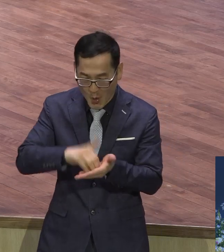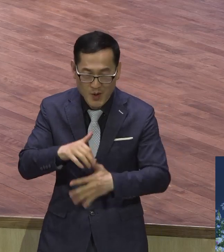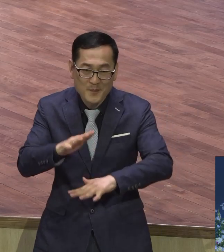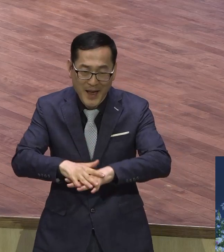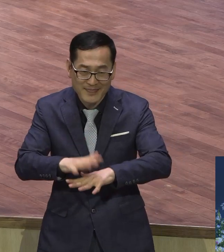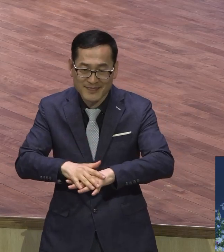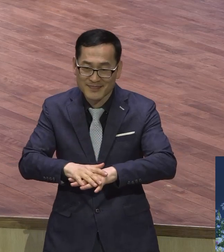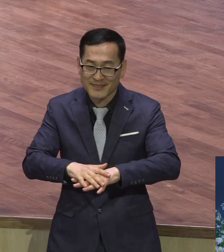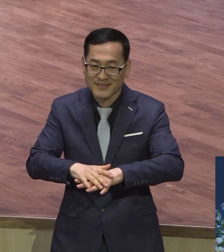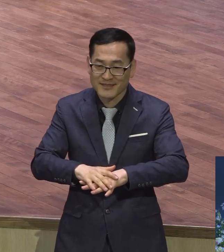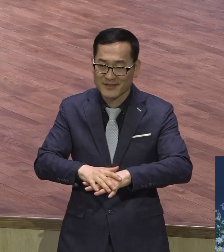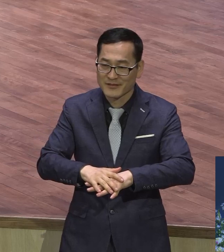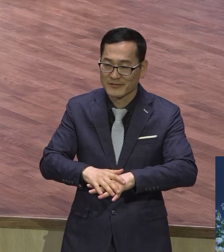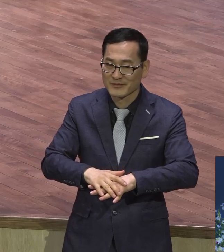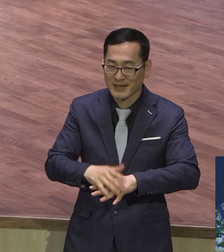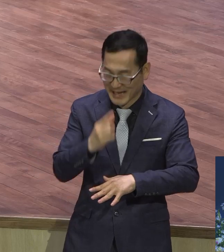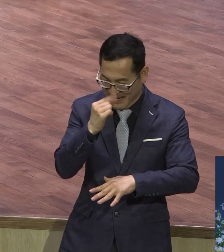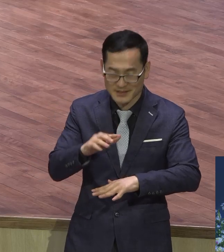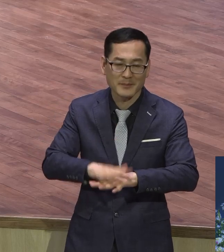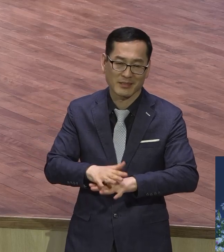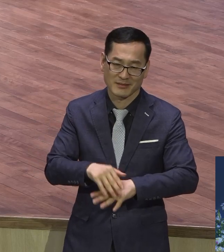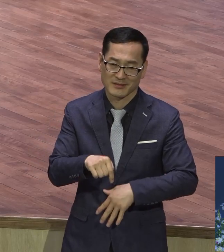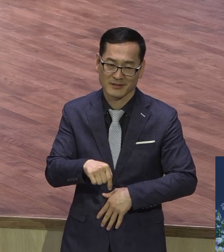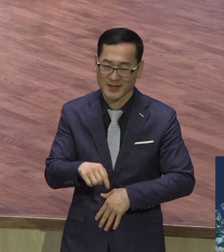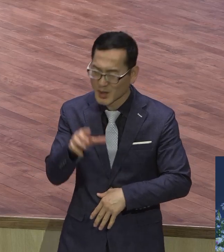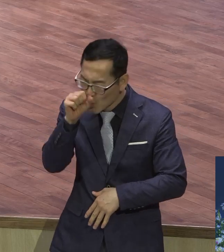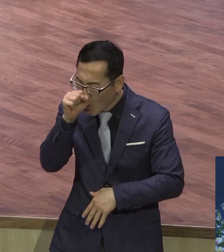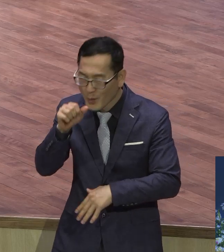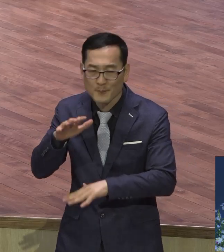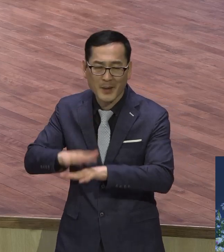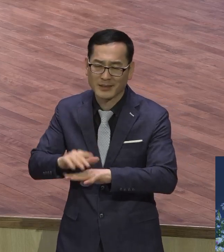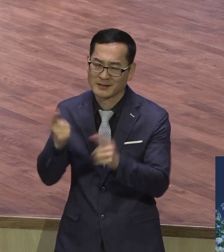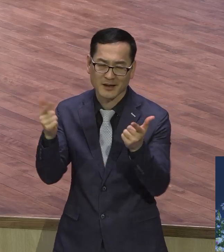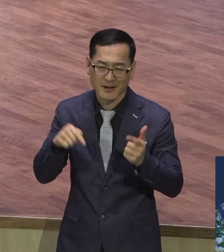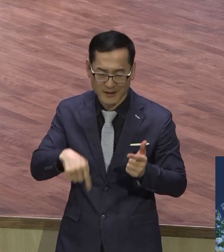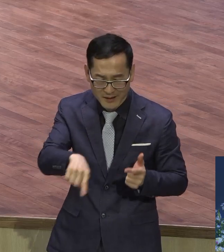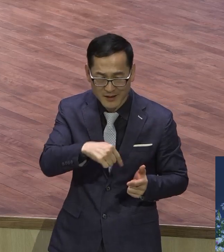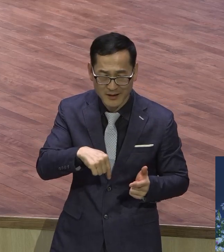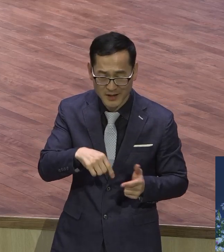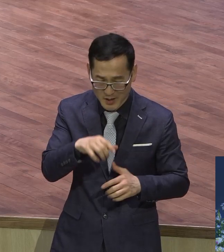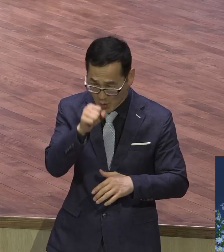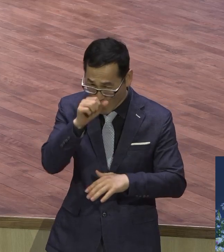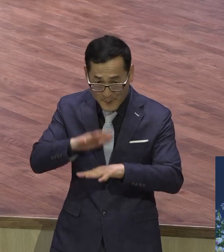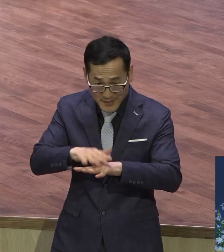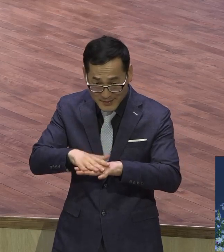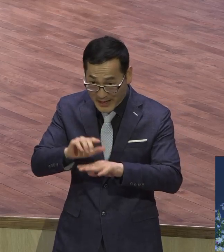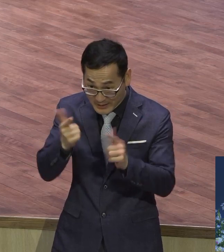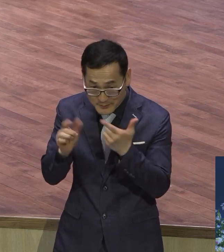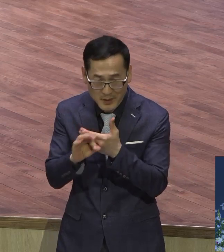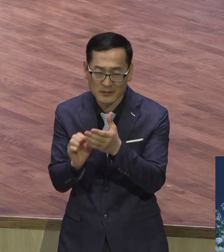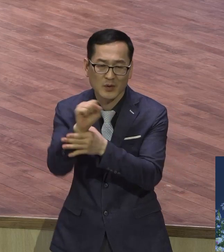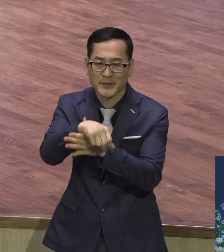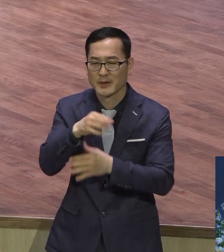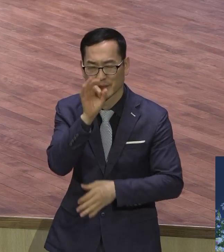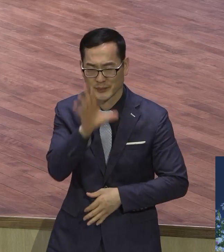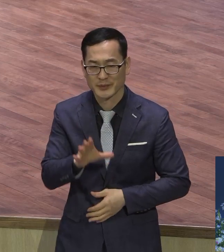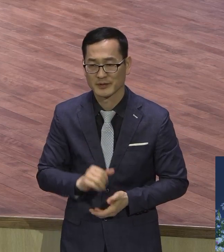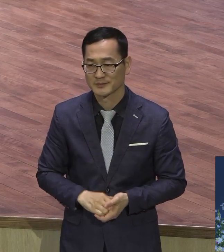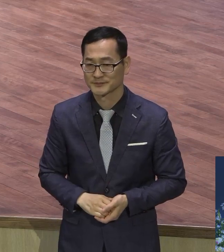마음, 내 마음이 있다. 내 마음. 좋은 밭이 아니면 열매를 못 맨다. 여러분들이 다른 거 기도할 거 없습니다.